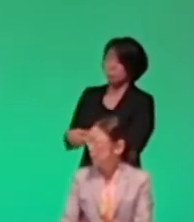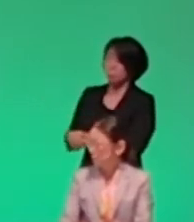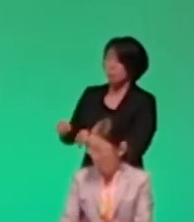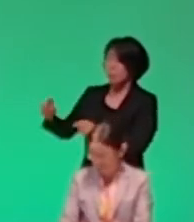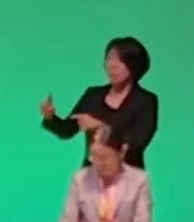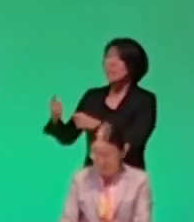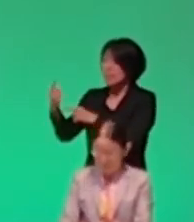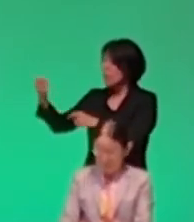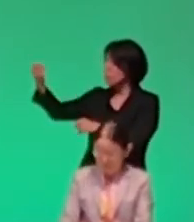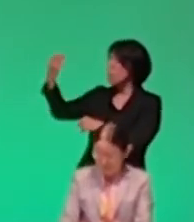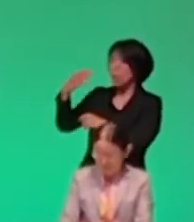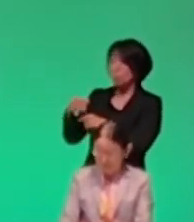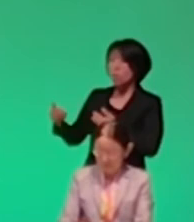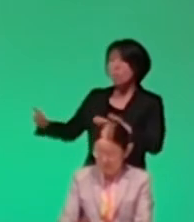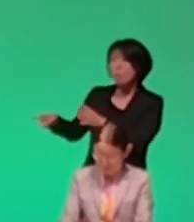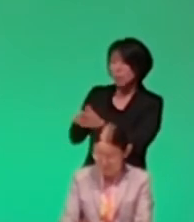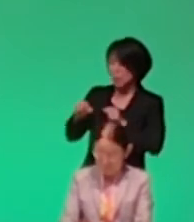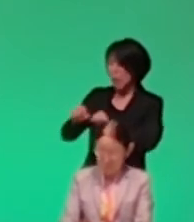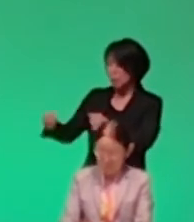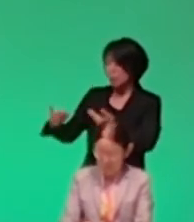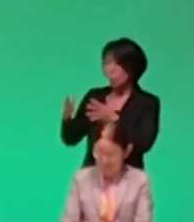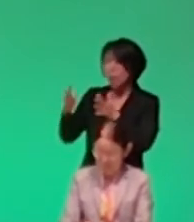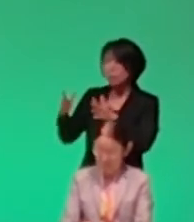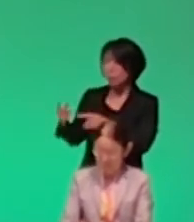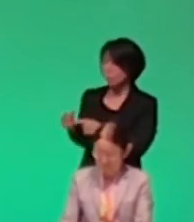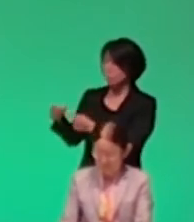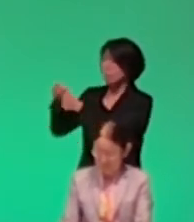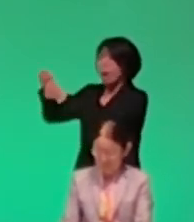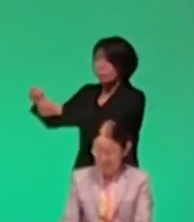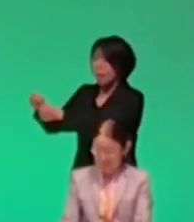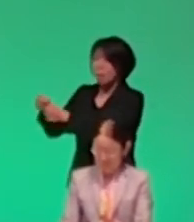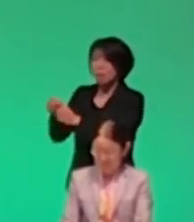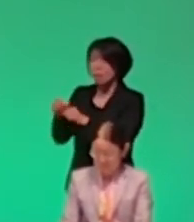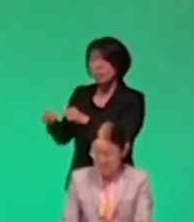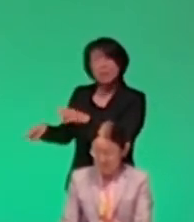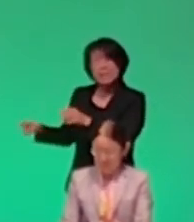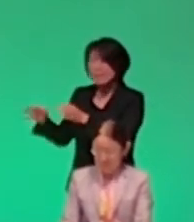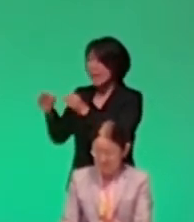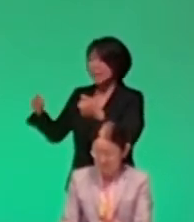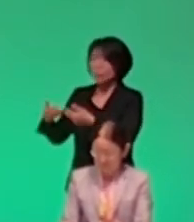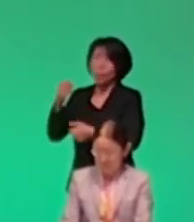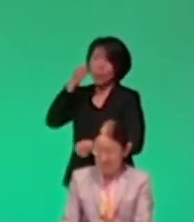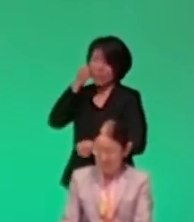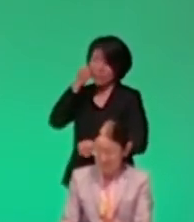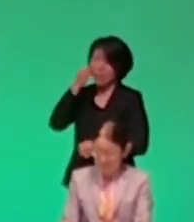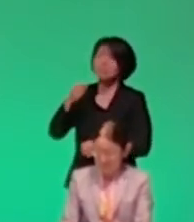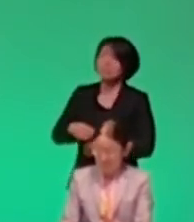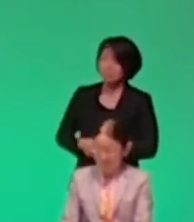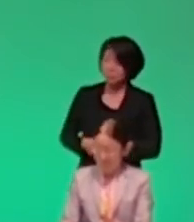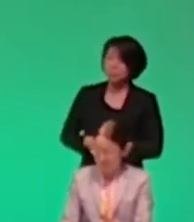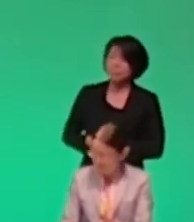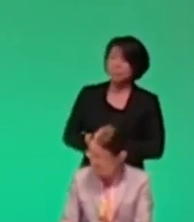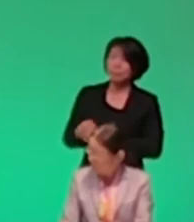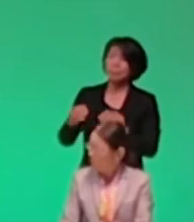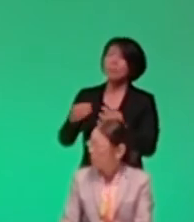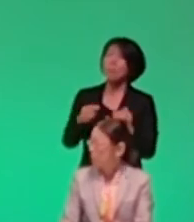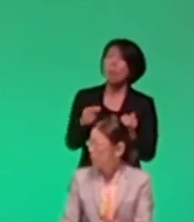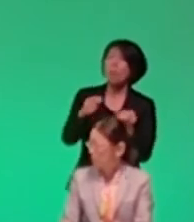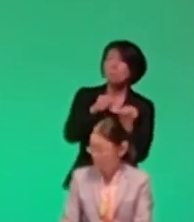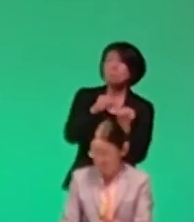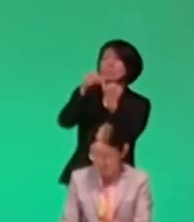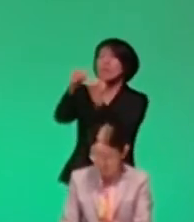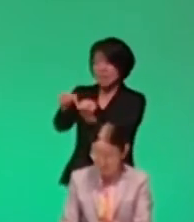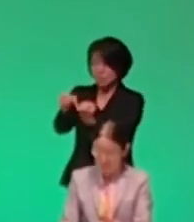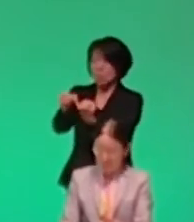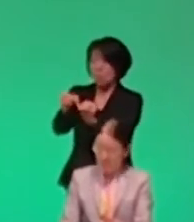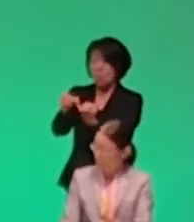言われてもできるわけない。これ男だってできないですよ。だけど女性がそういうところに行くと、まあメディアがねそこを集